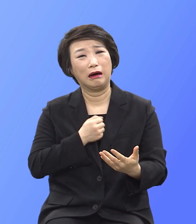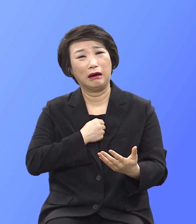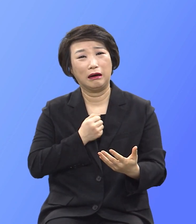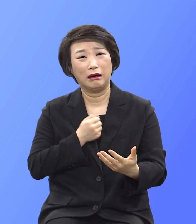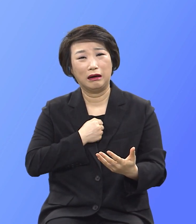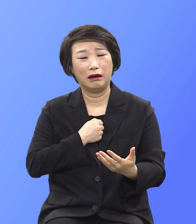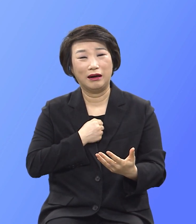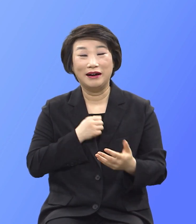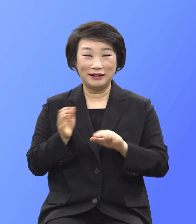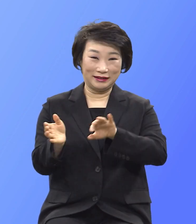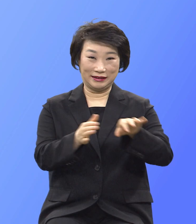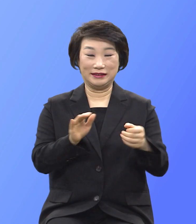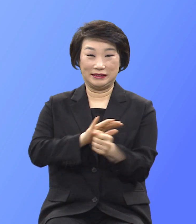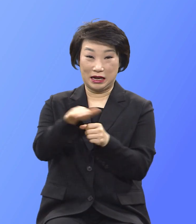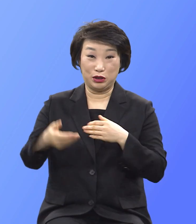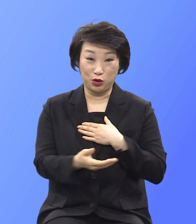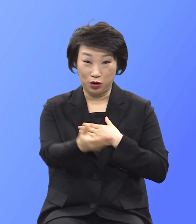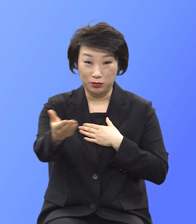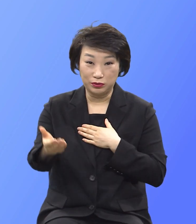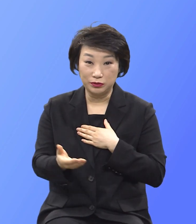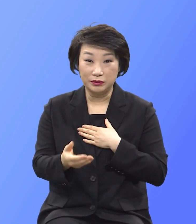못할까? 사랑하는 여러분,